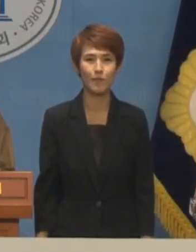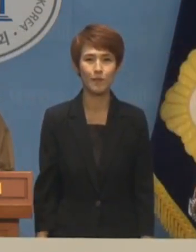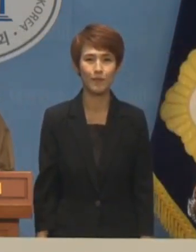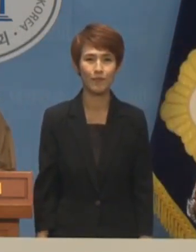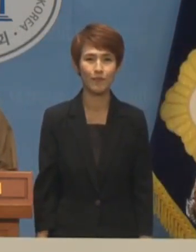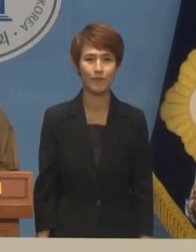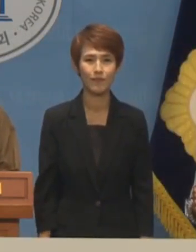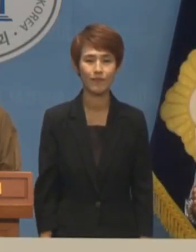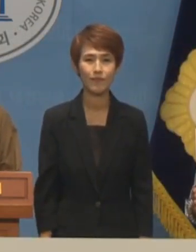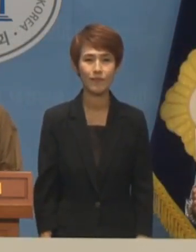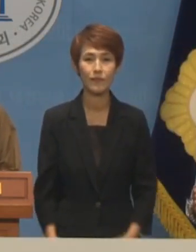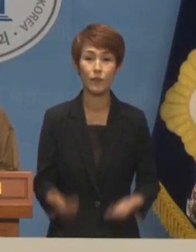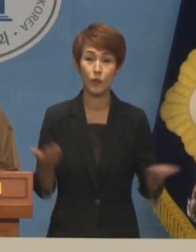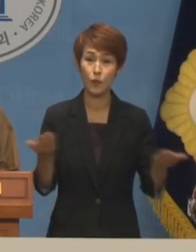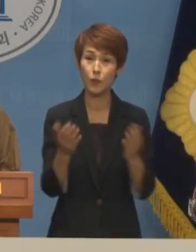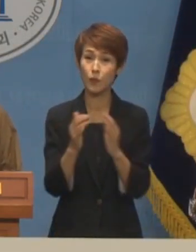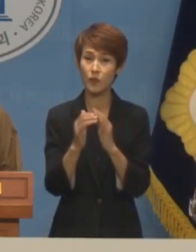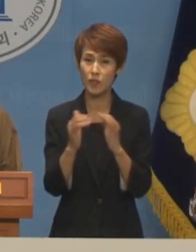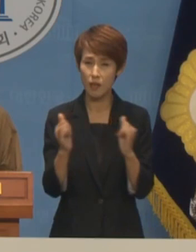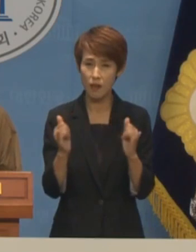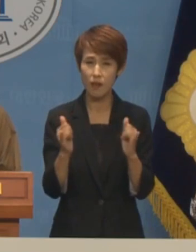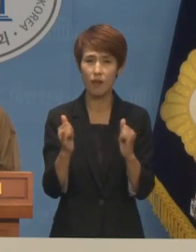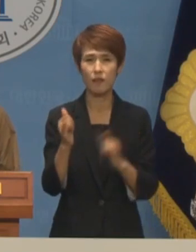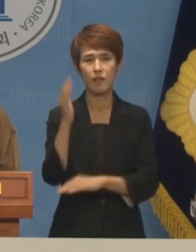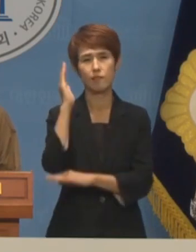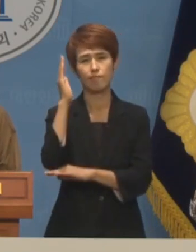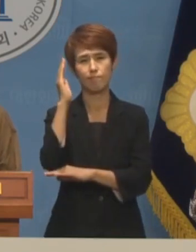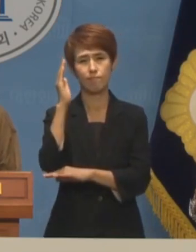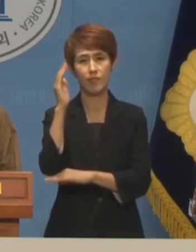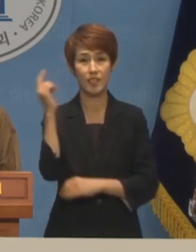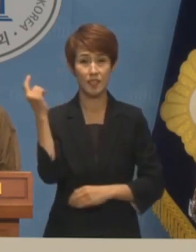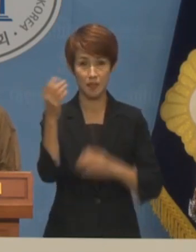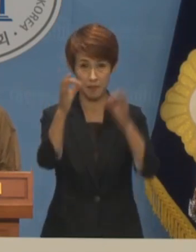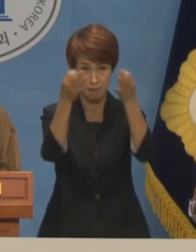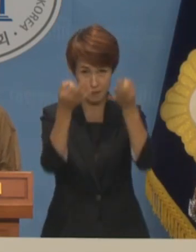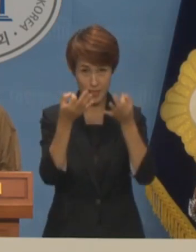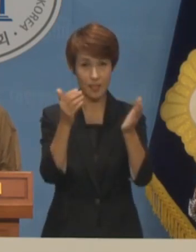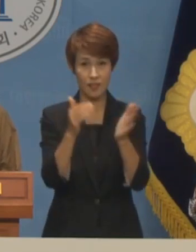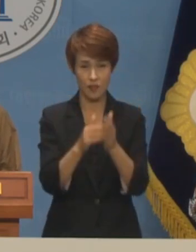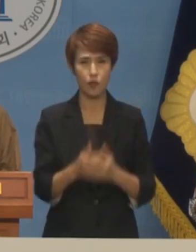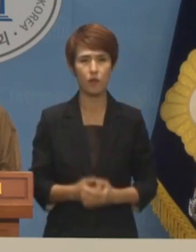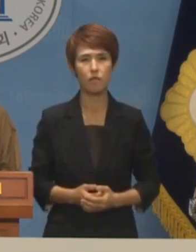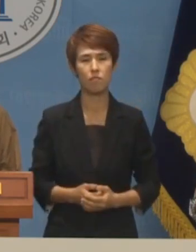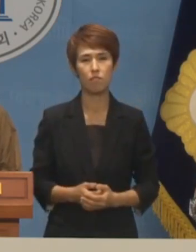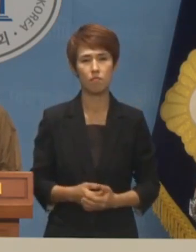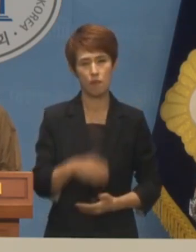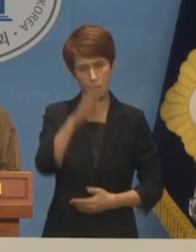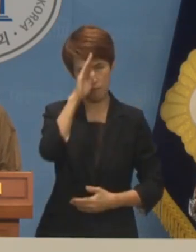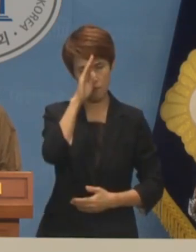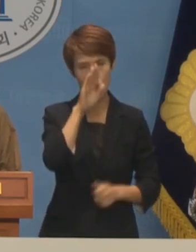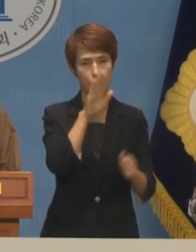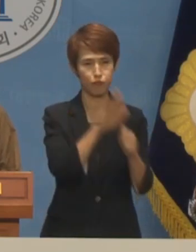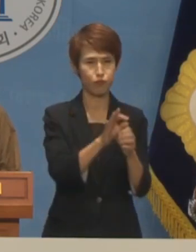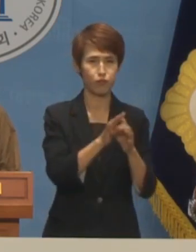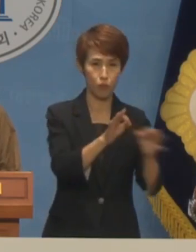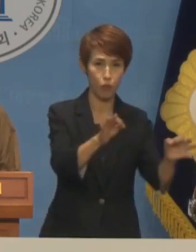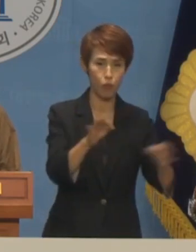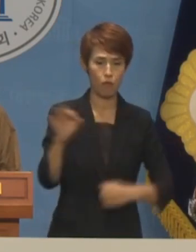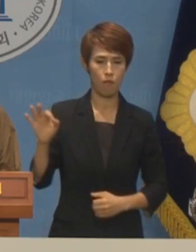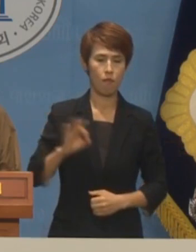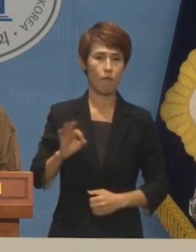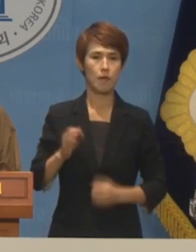네, 현장 노동자들의 절절한 상황들을 들어보셨습니다. 상병수당 그리고